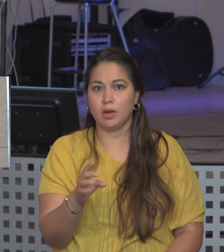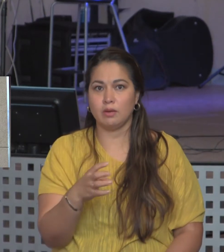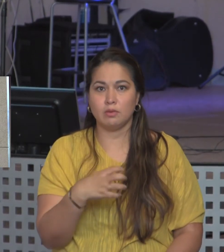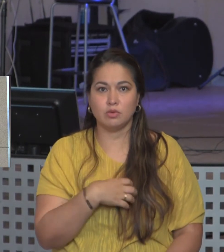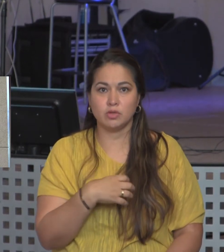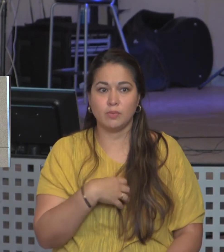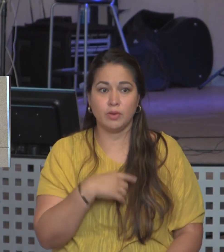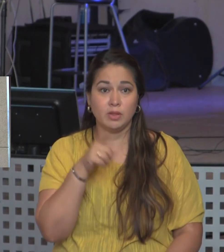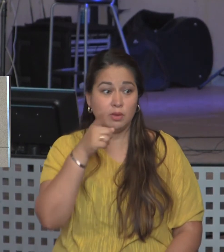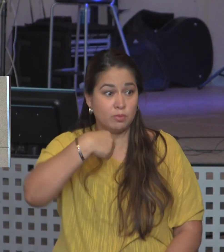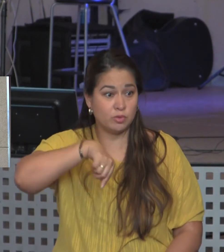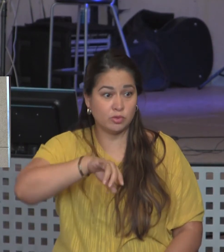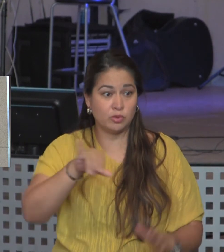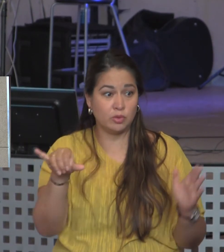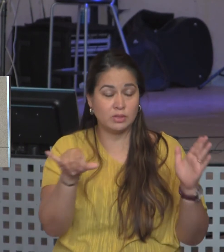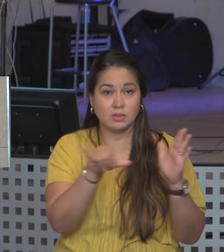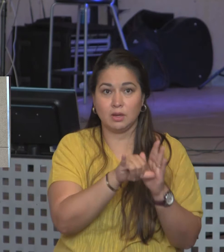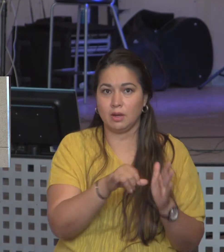habéis acercado al monte